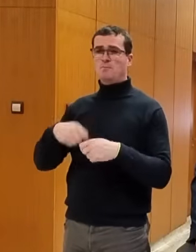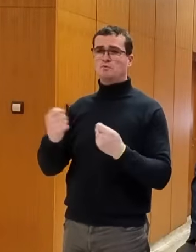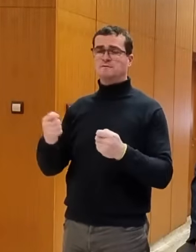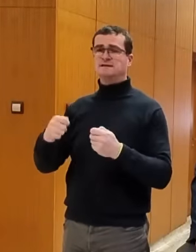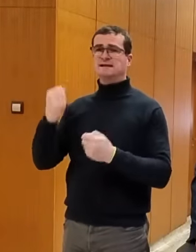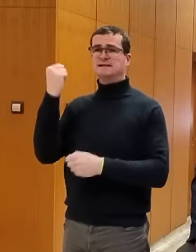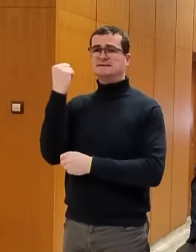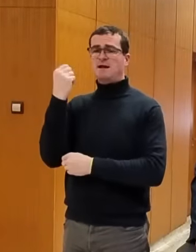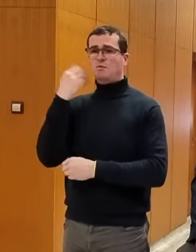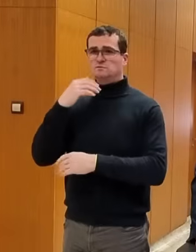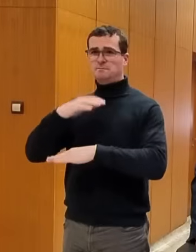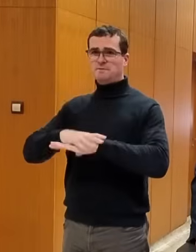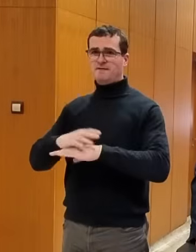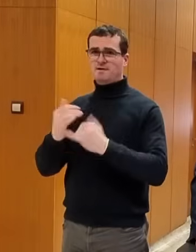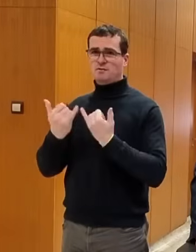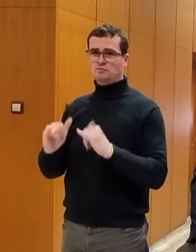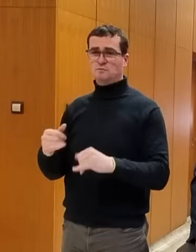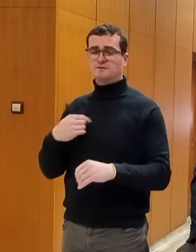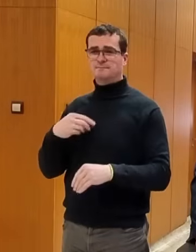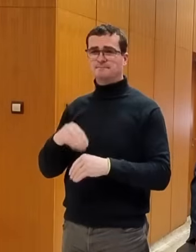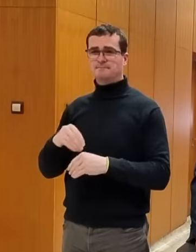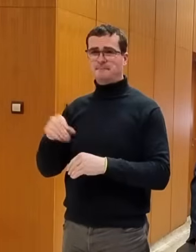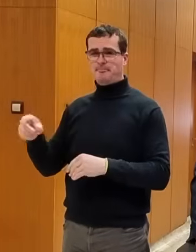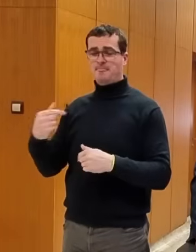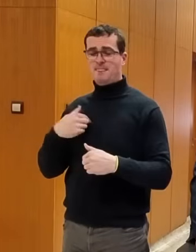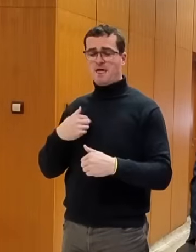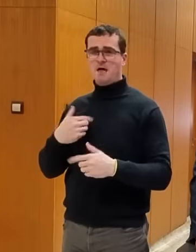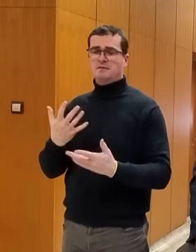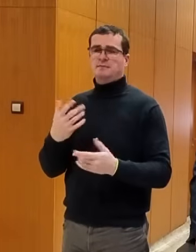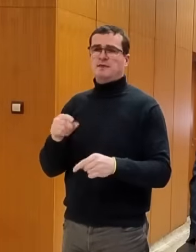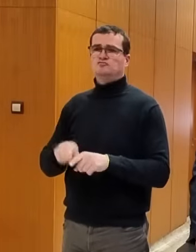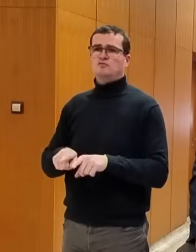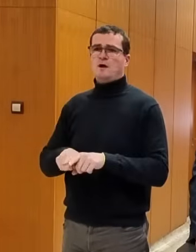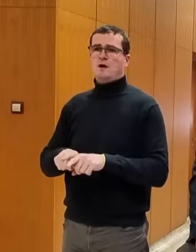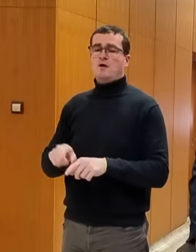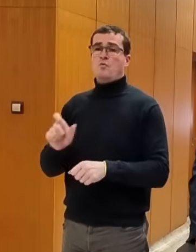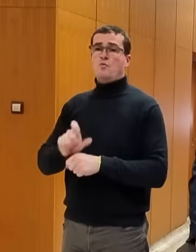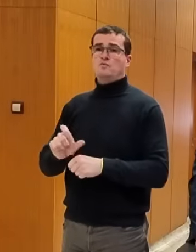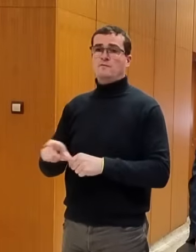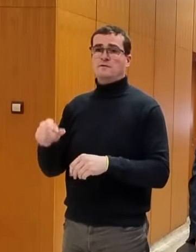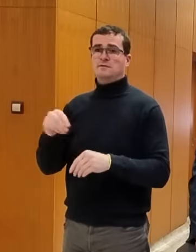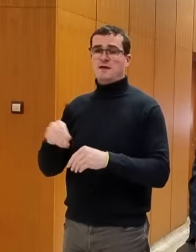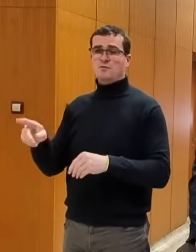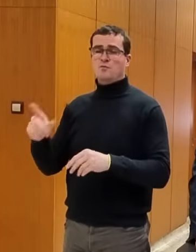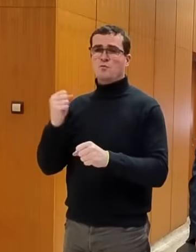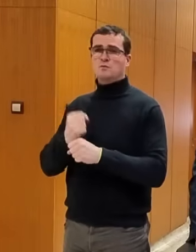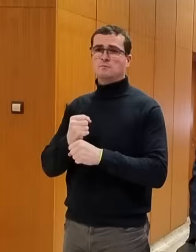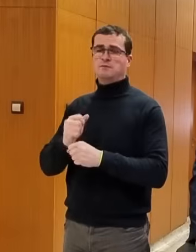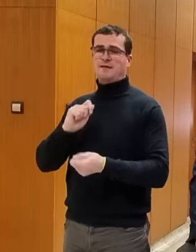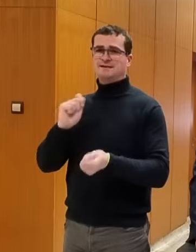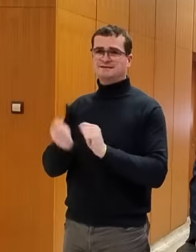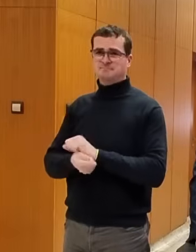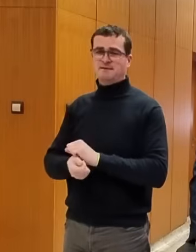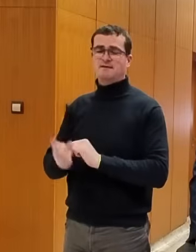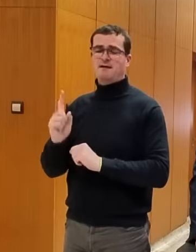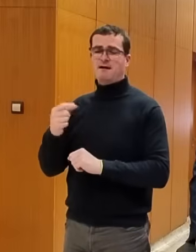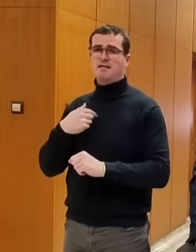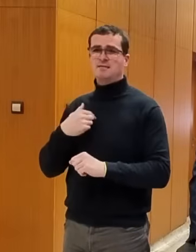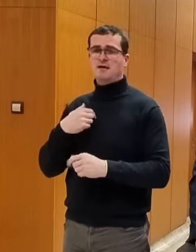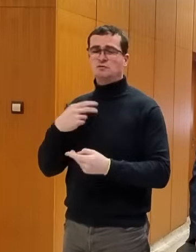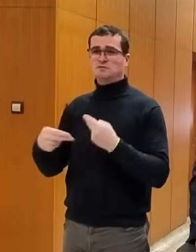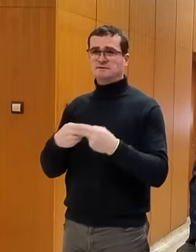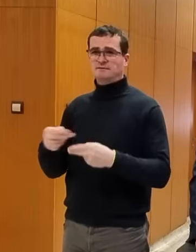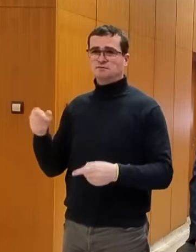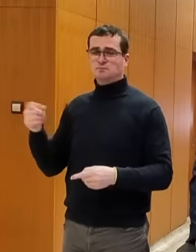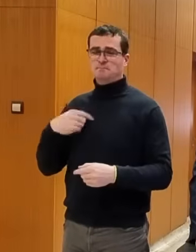porušované základné ľudské práva a slobody. Čiže toto nás jednoznačne, nie že odôvodňuje na to, aby sme urobili nejaké zmeny, ale nás to